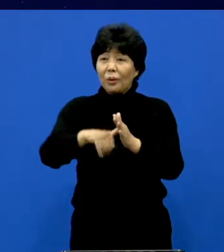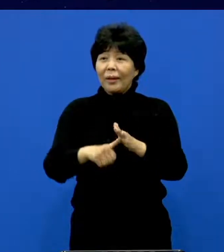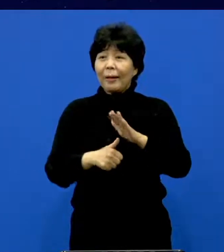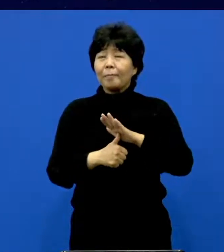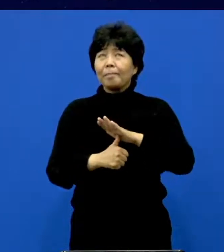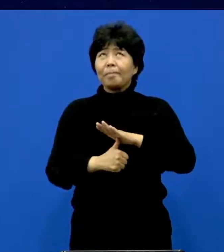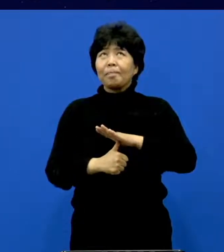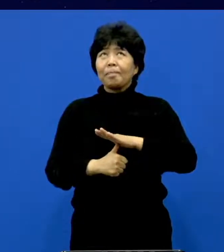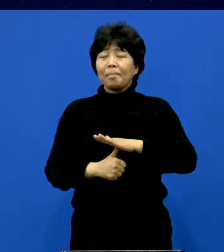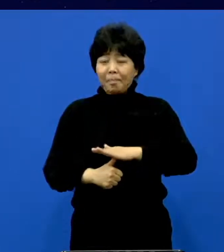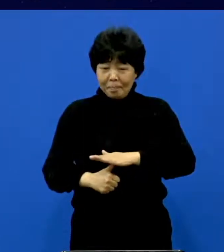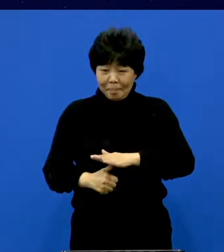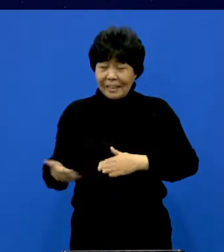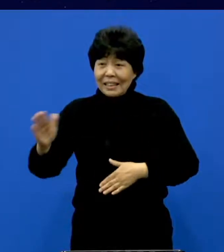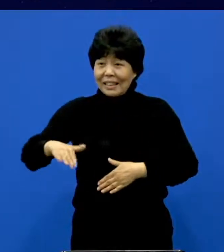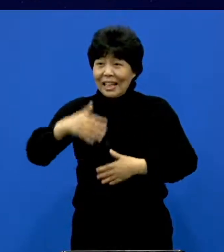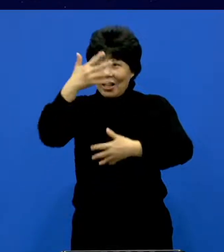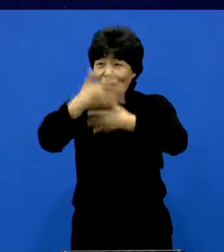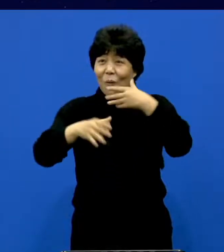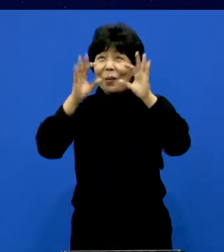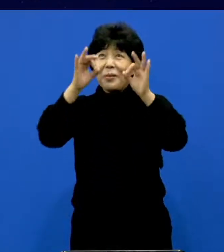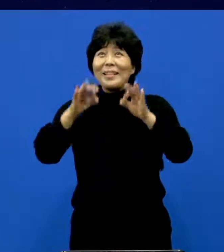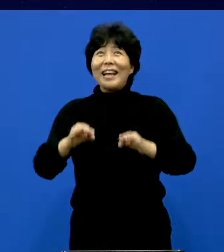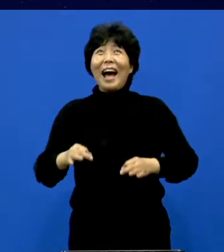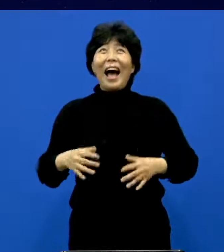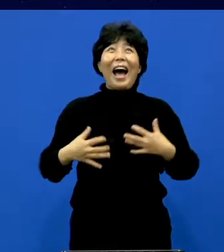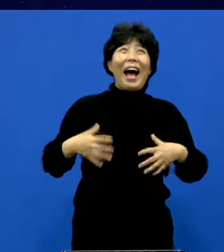순간 이 감정의 카타르시스가 일어납니다.